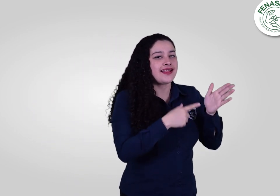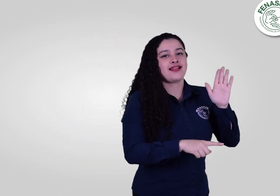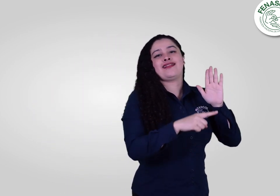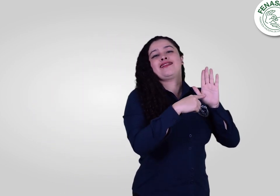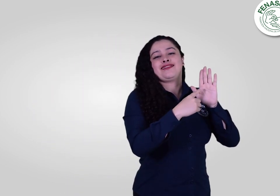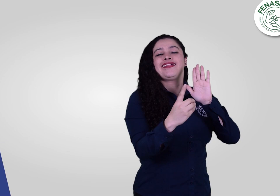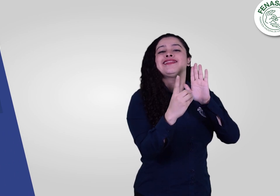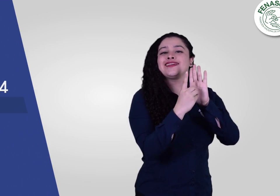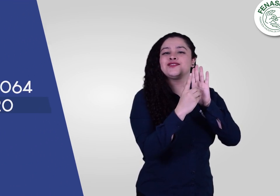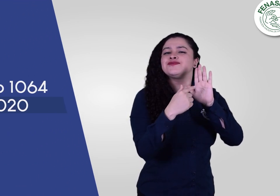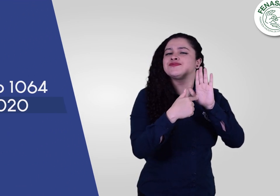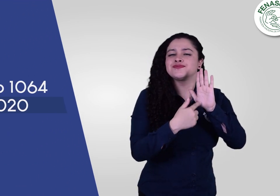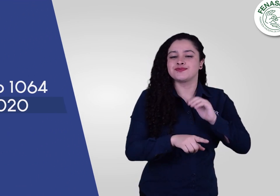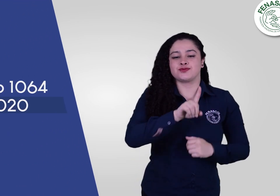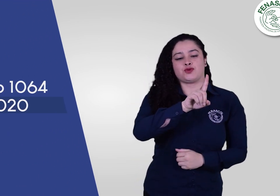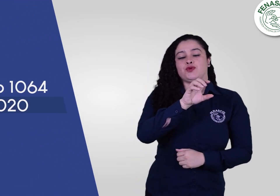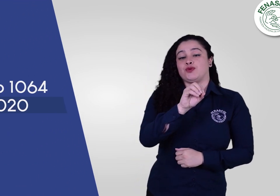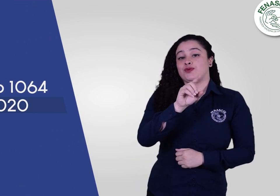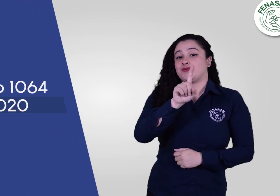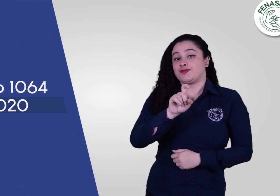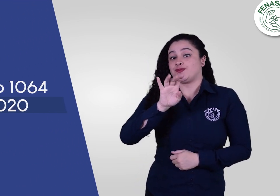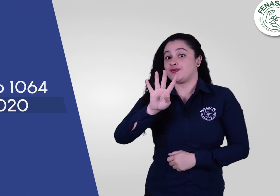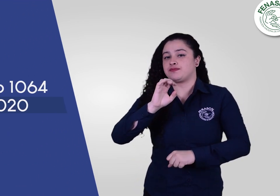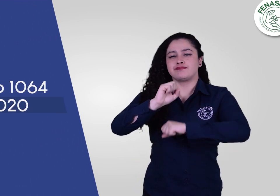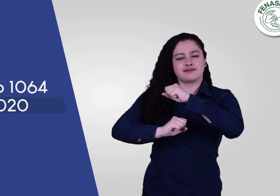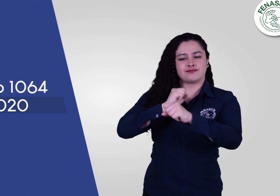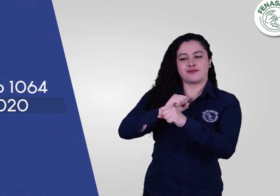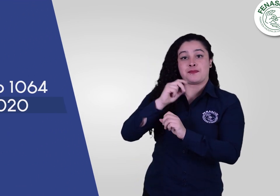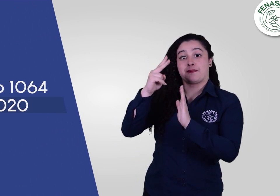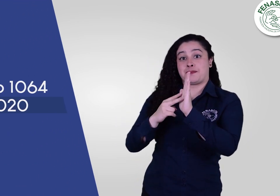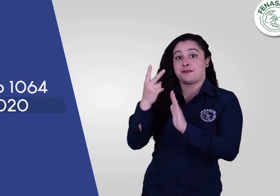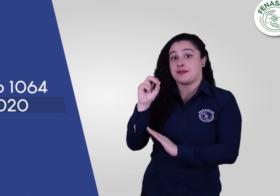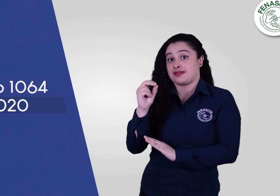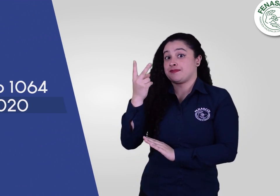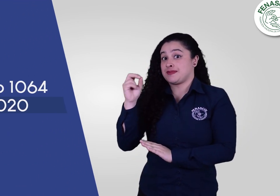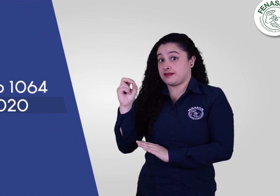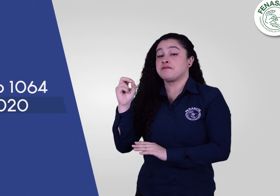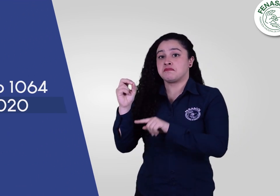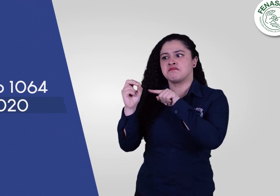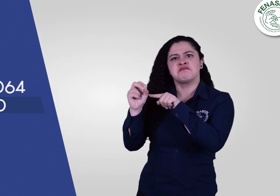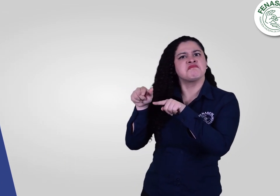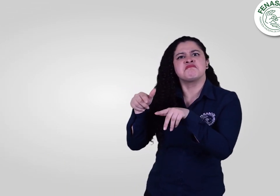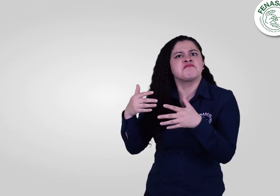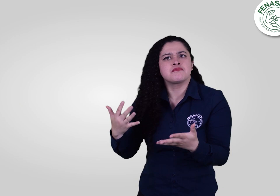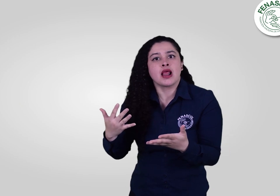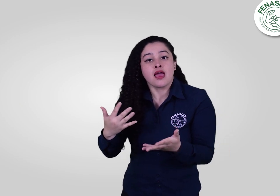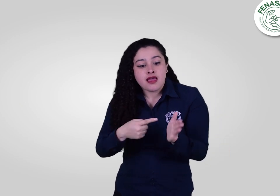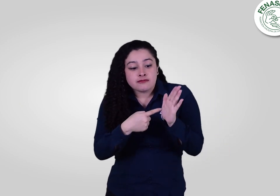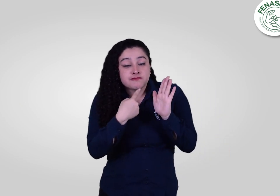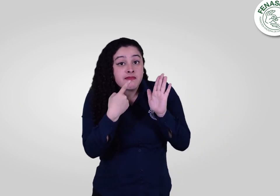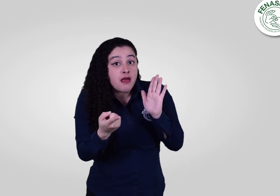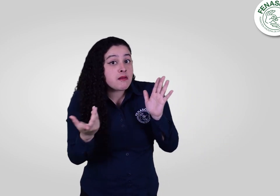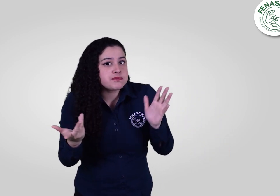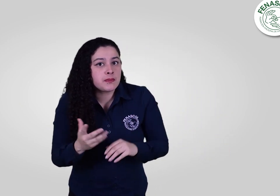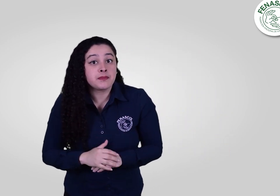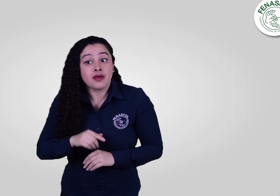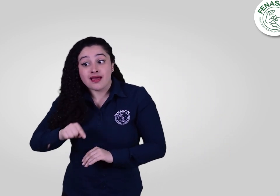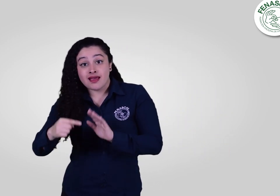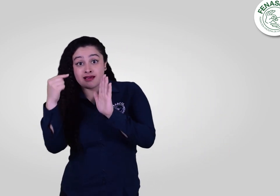precepto el decreto 1064 del 2020 definió entre los objetivos y